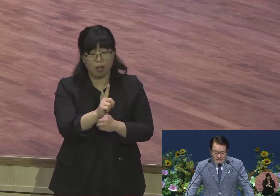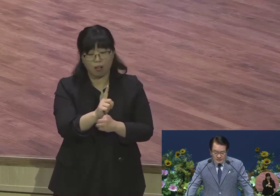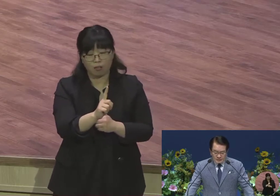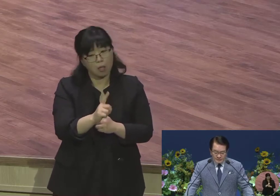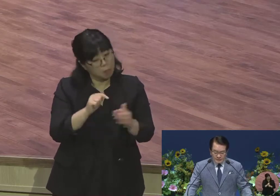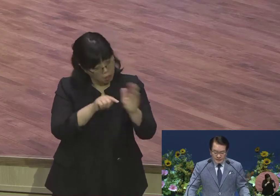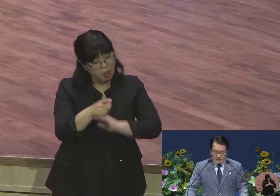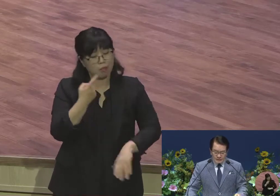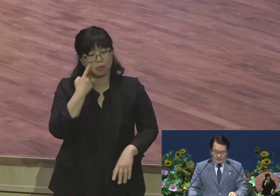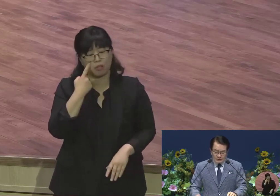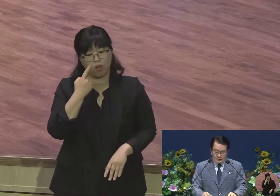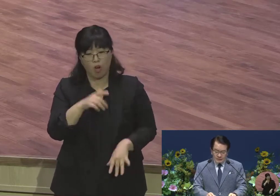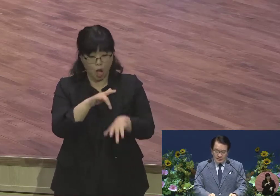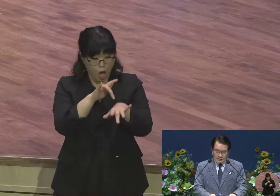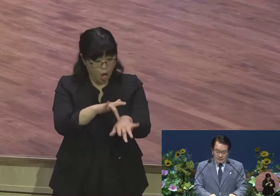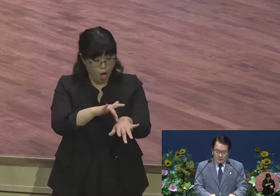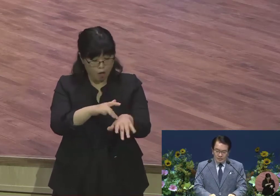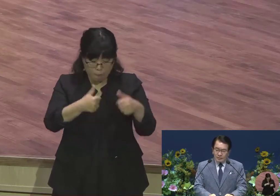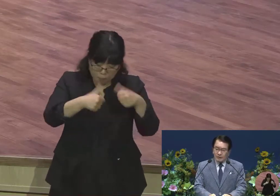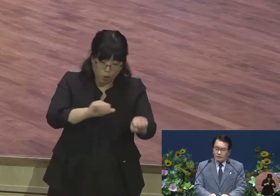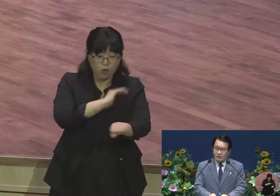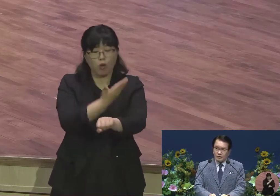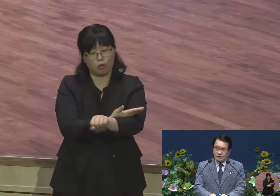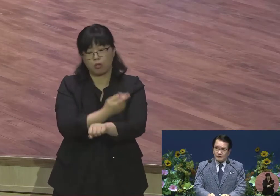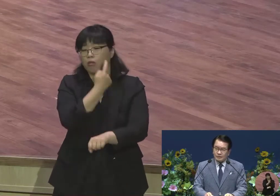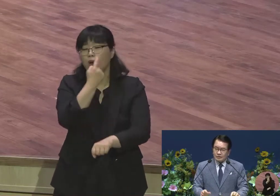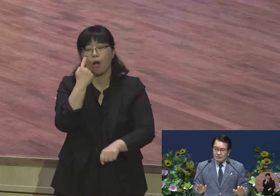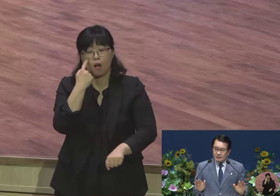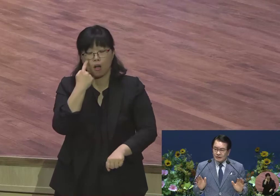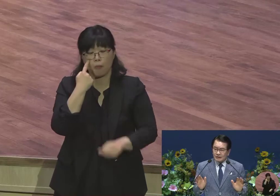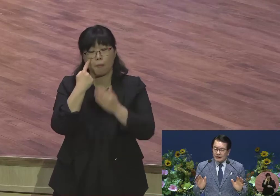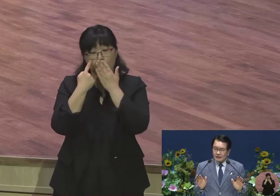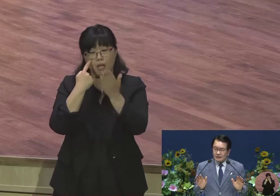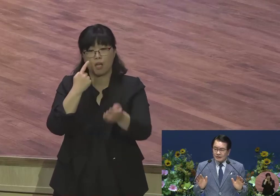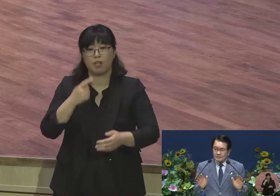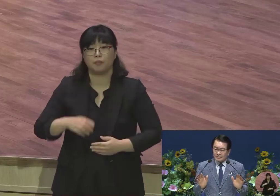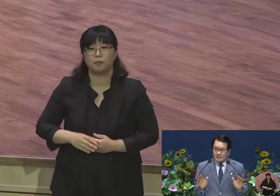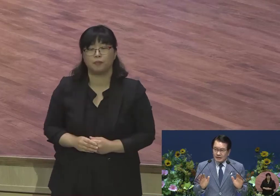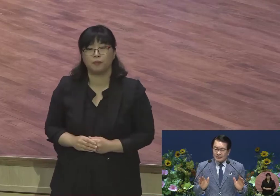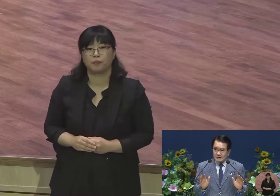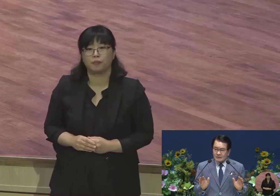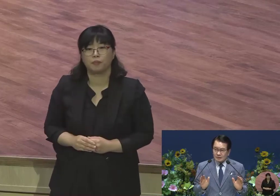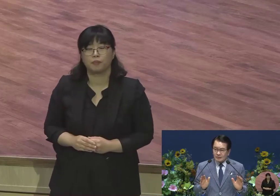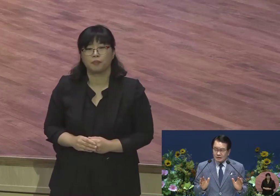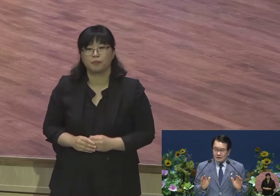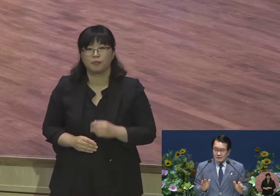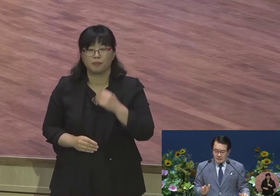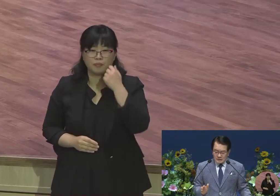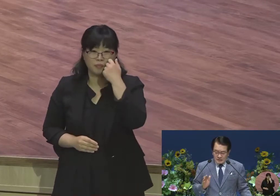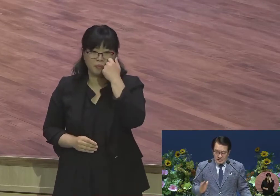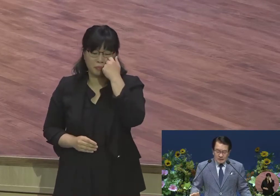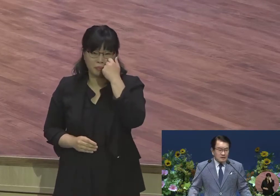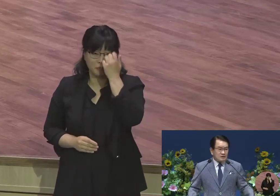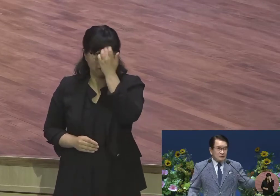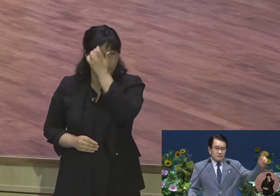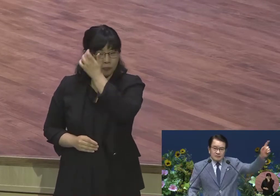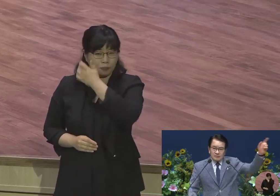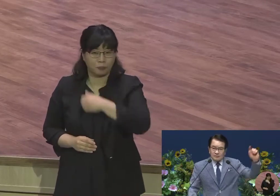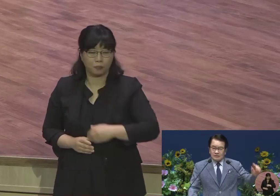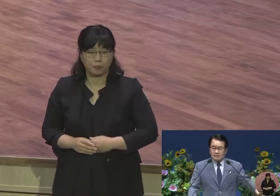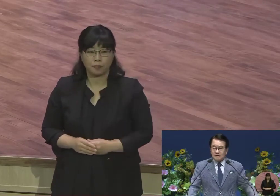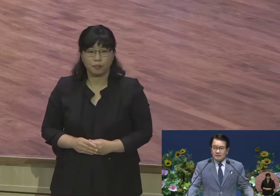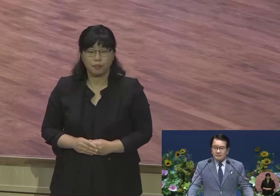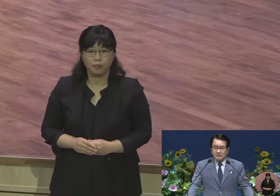엄청나지요. 그래서 또 이번에는 비서진들에게 방에서 이 목사님이 이거